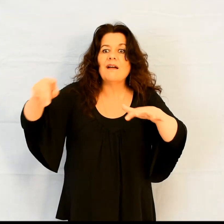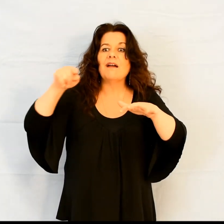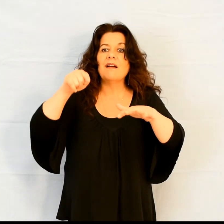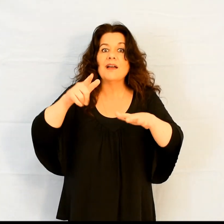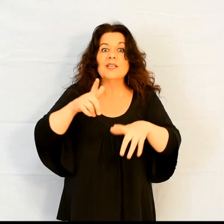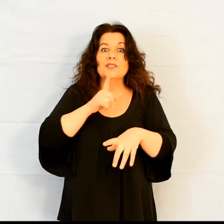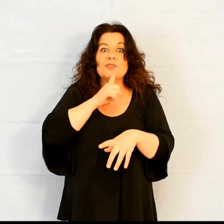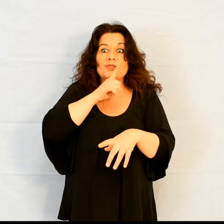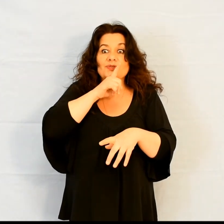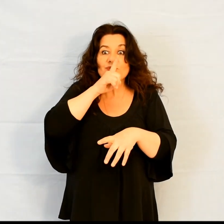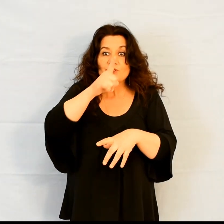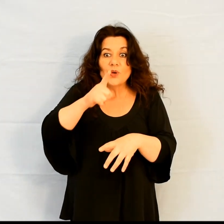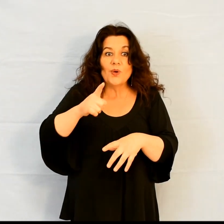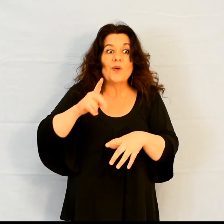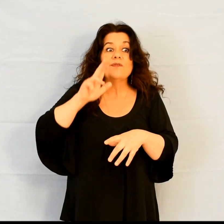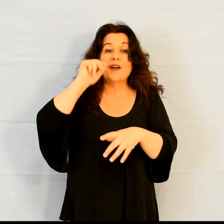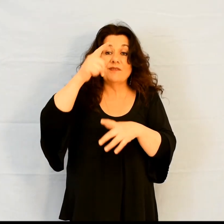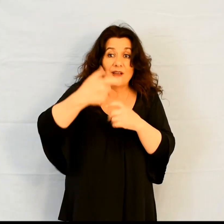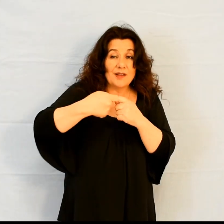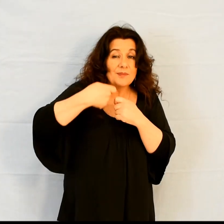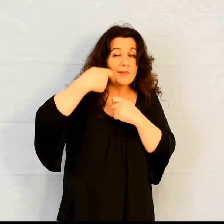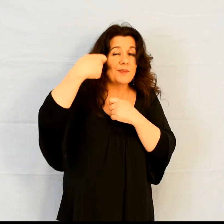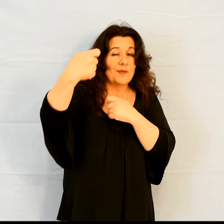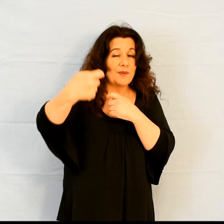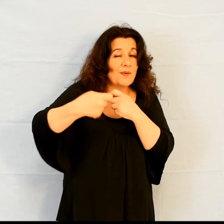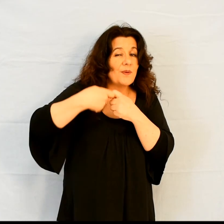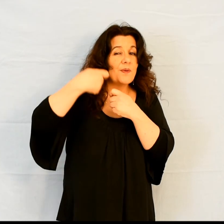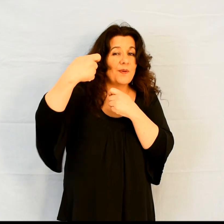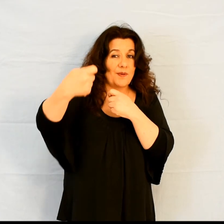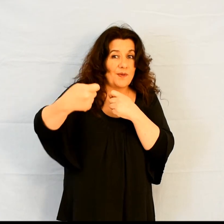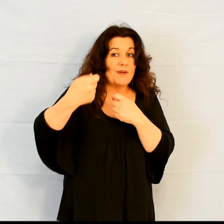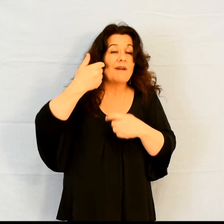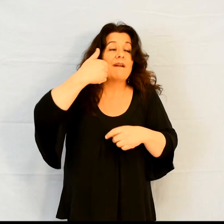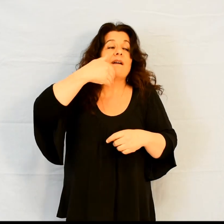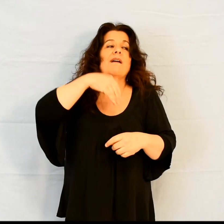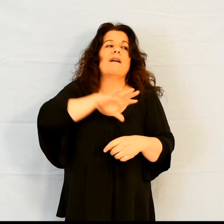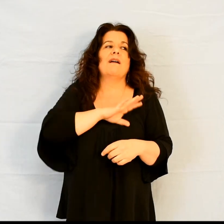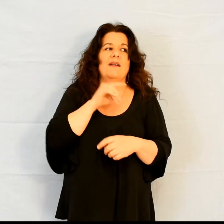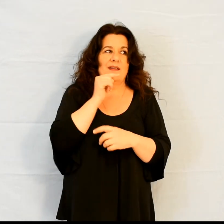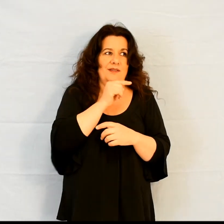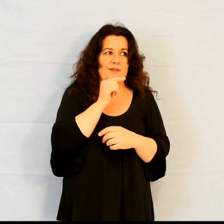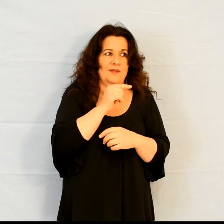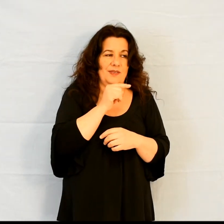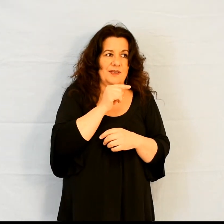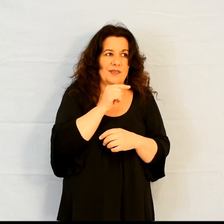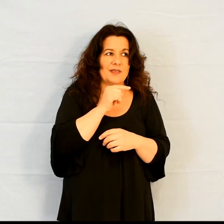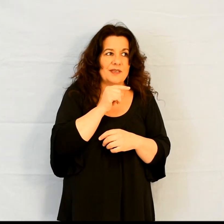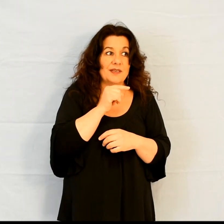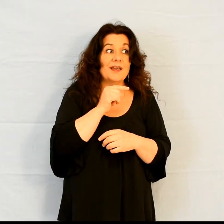par lui. Ce qui plaît au Seigneur réussira.